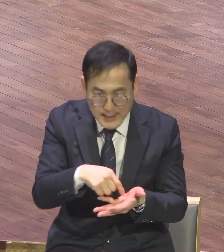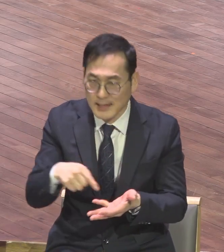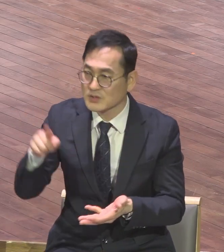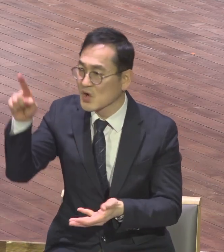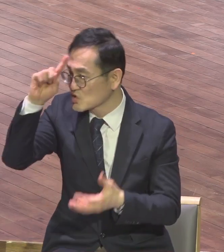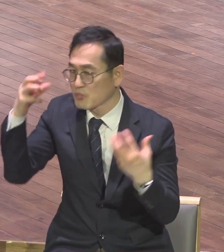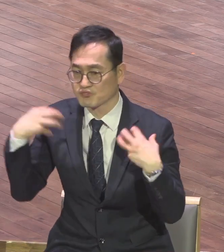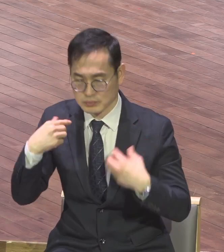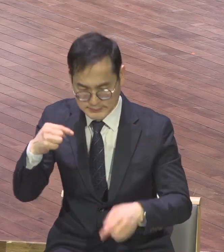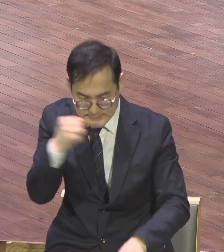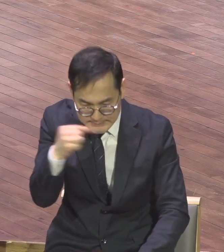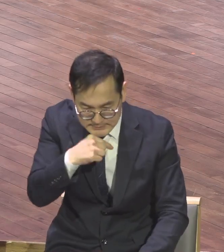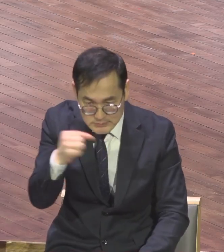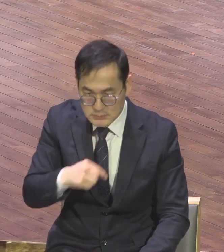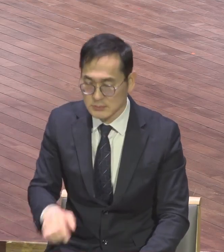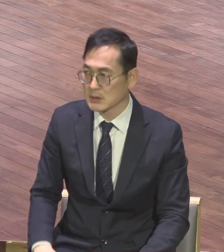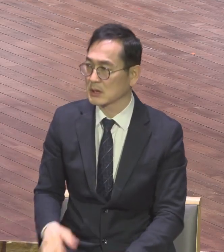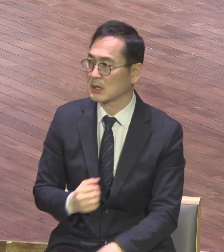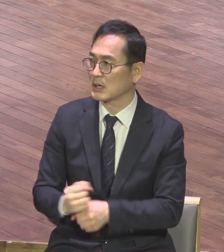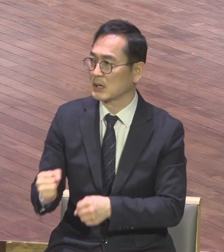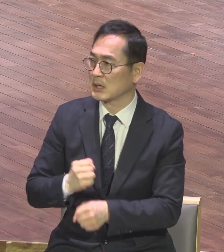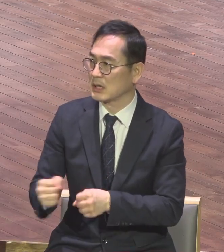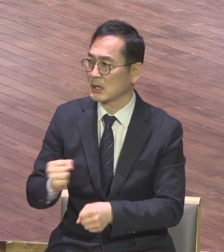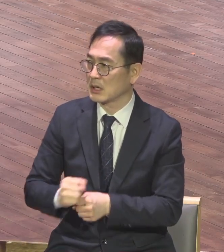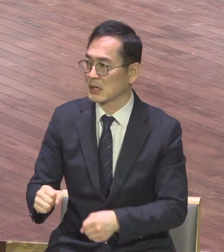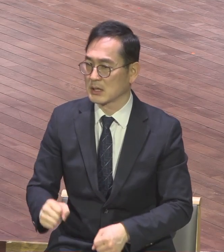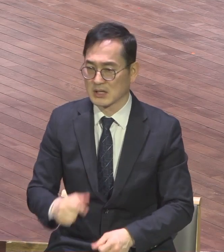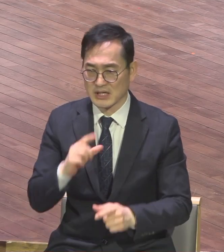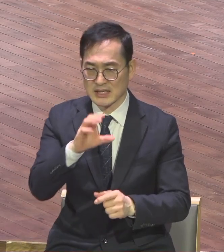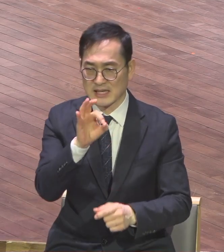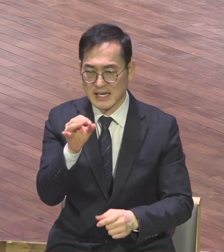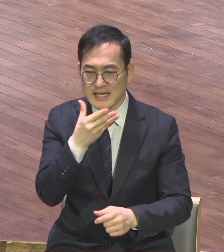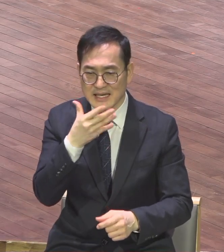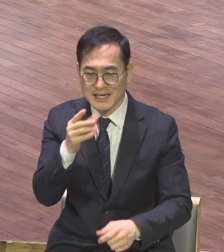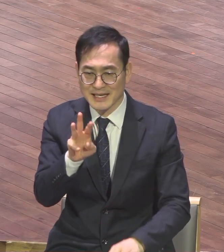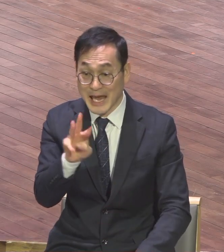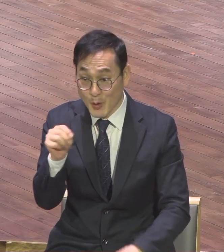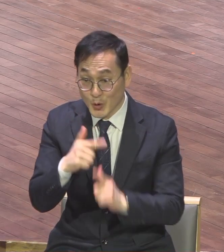혼자 새벽에요. 야, 큰일 났다 이거. 내일 신문에 나겠구나 이제.